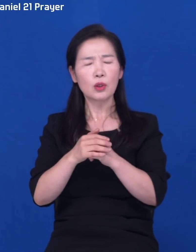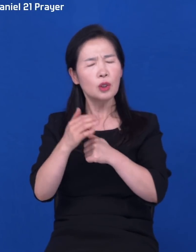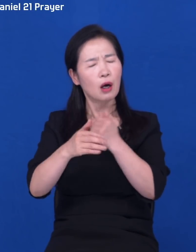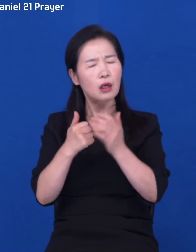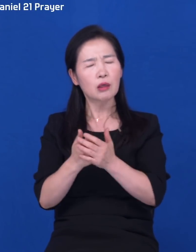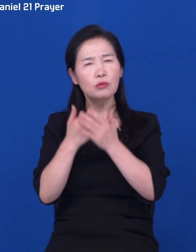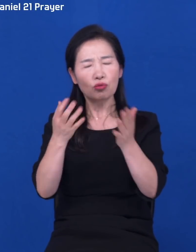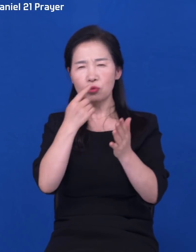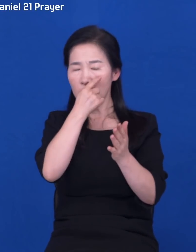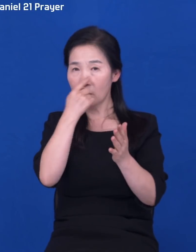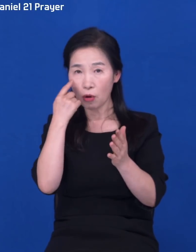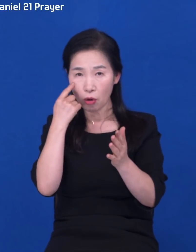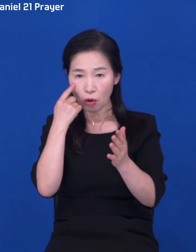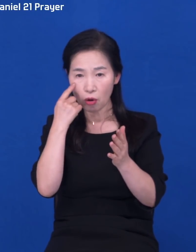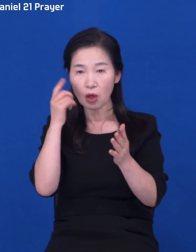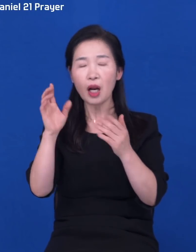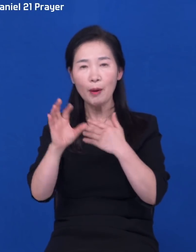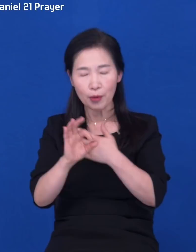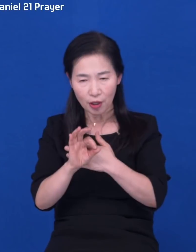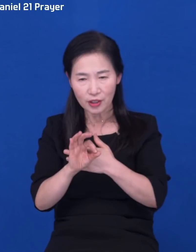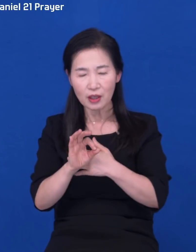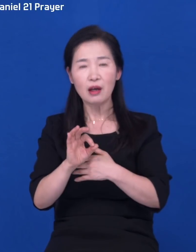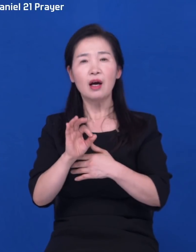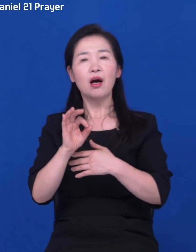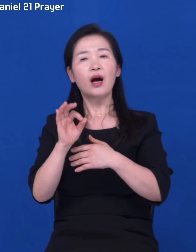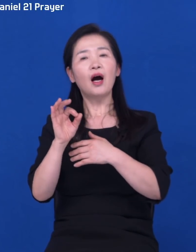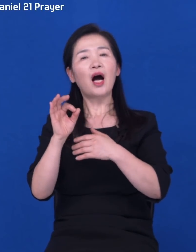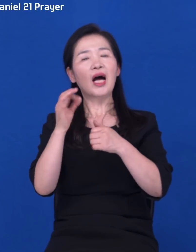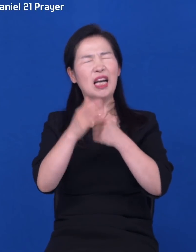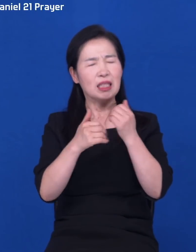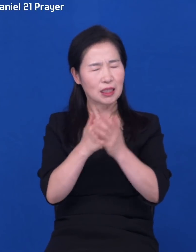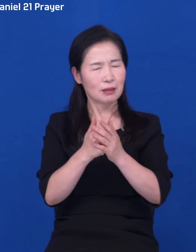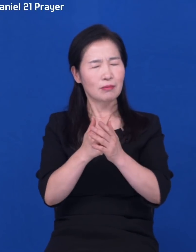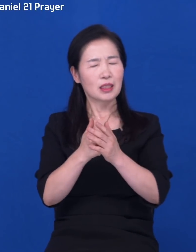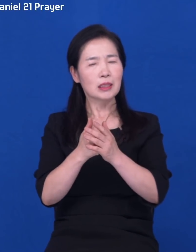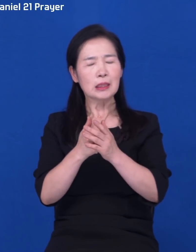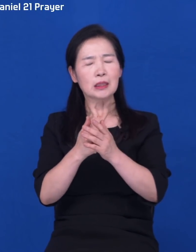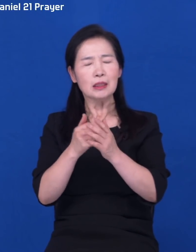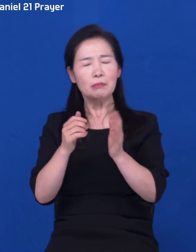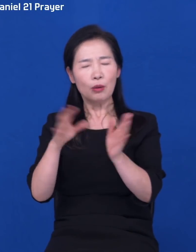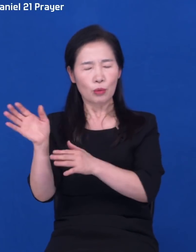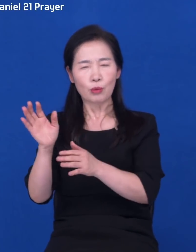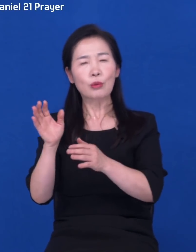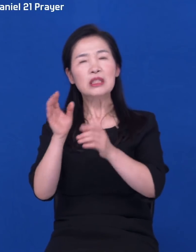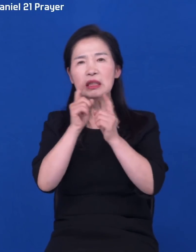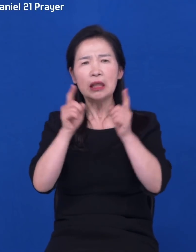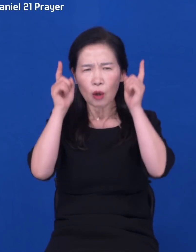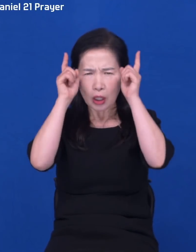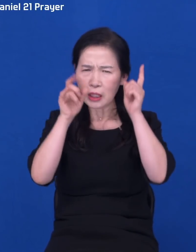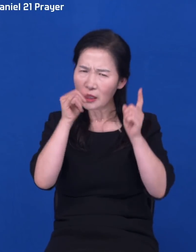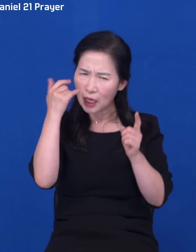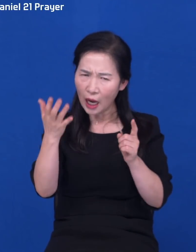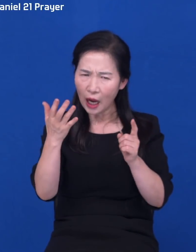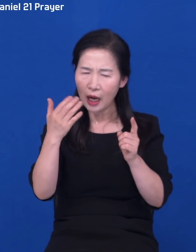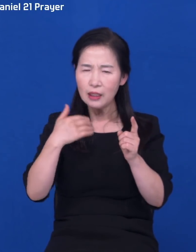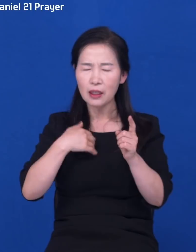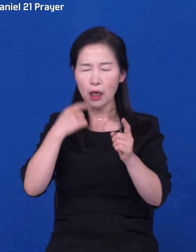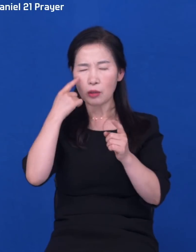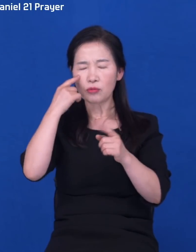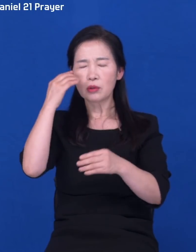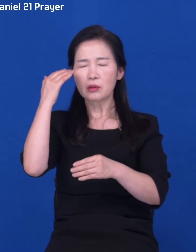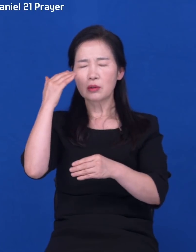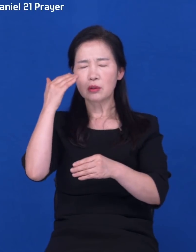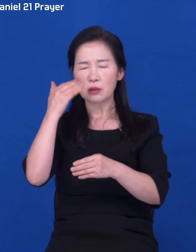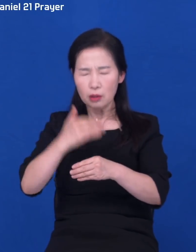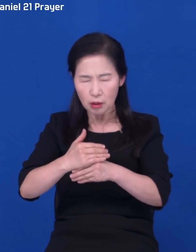가장 궁금한 건 지옥이 있는가야. 실은 하나님도 두 번째고 지옥이 있는지 눈을 감았을 때 내가 편하게 감으려면 일단 지옥이